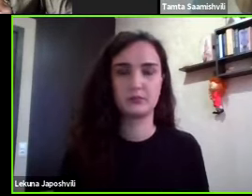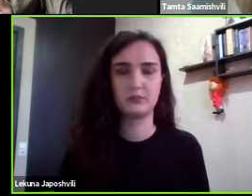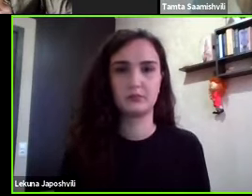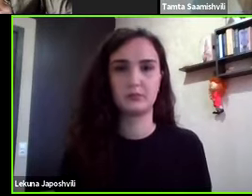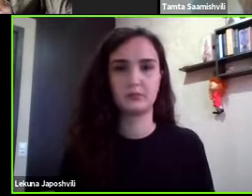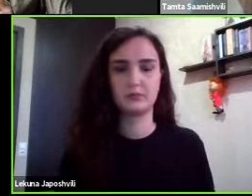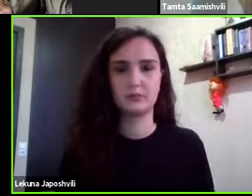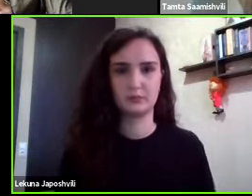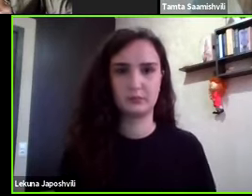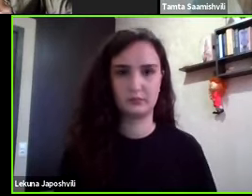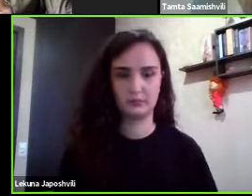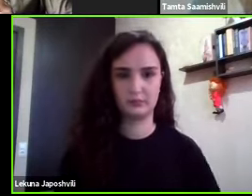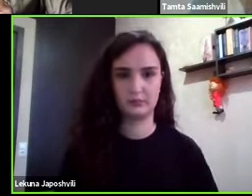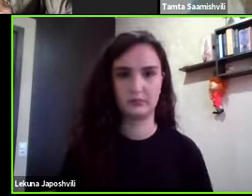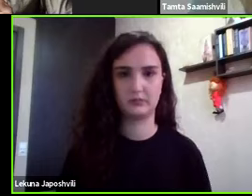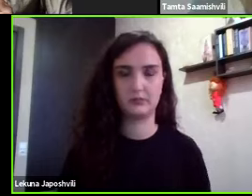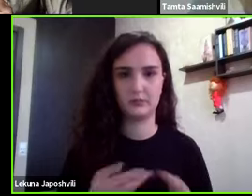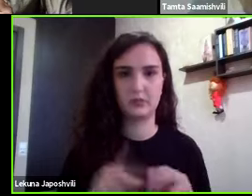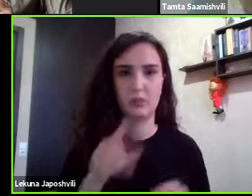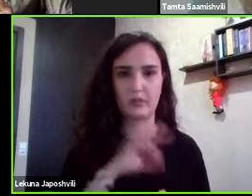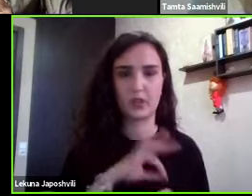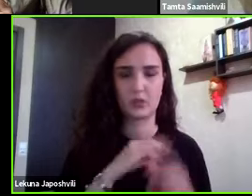მოგვიწოდებენ, რომ მაქსიმალურად გამოვიყენოთ.